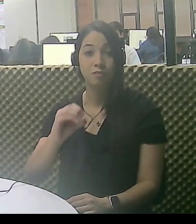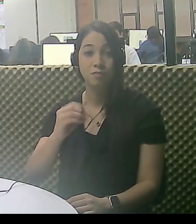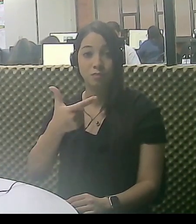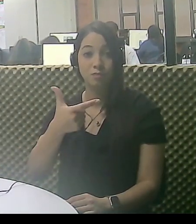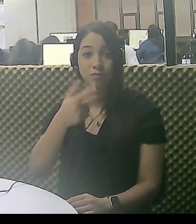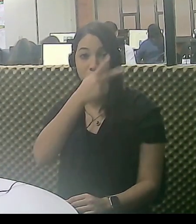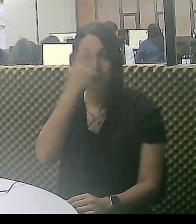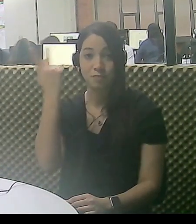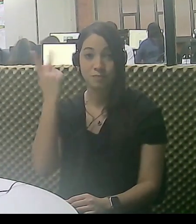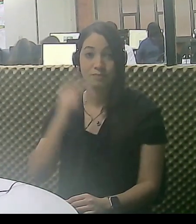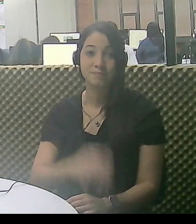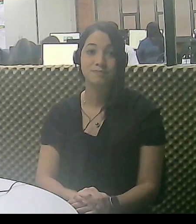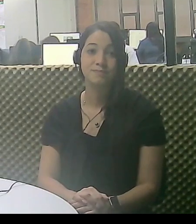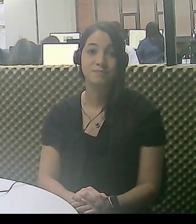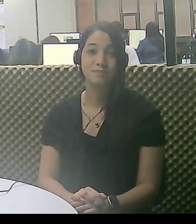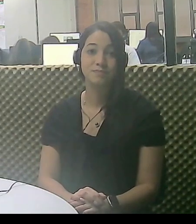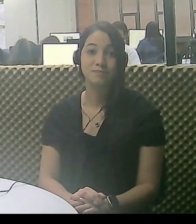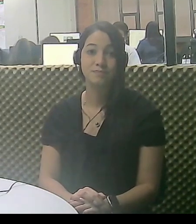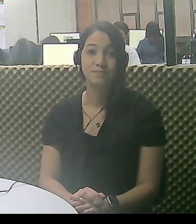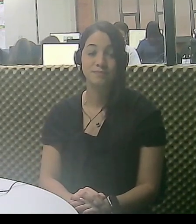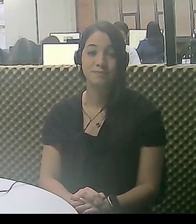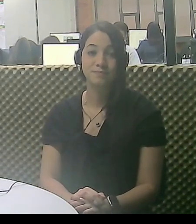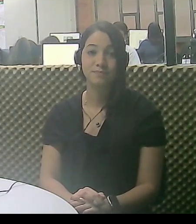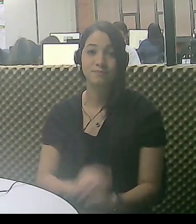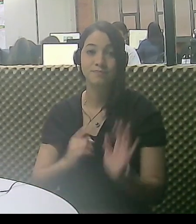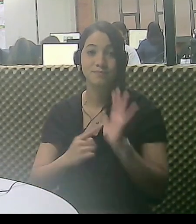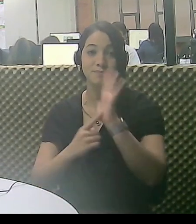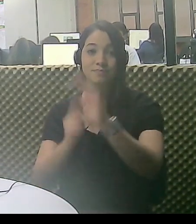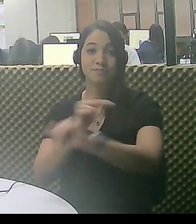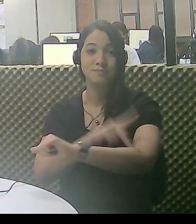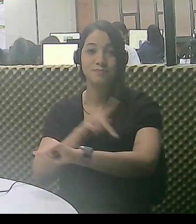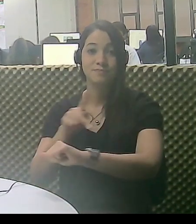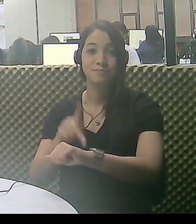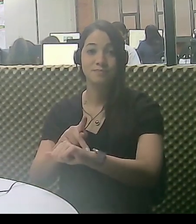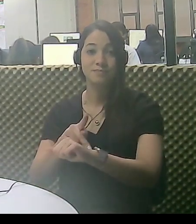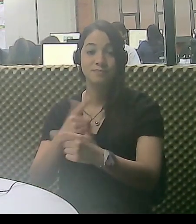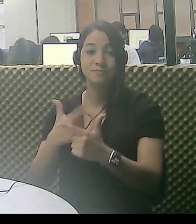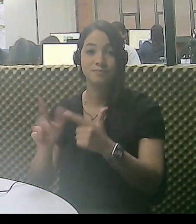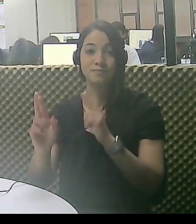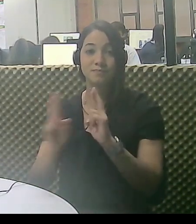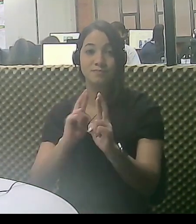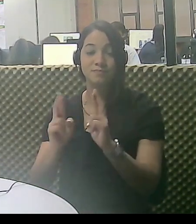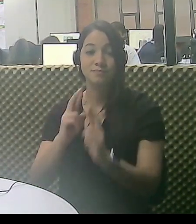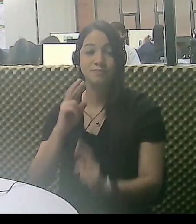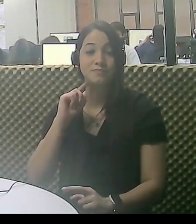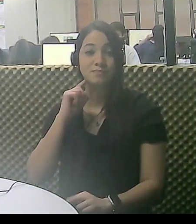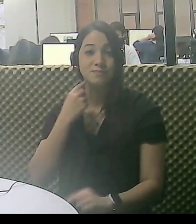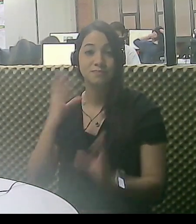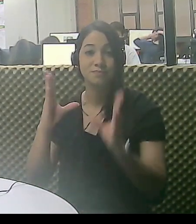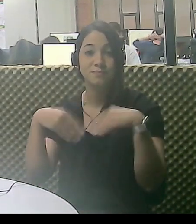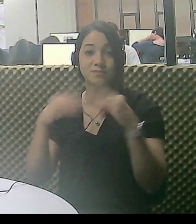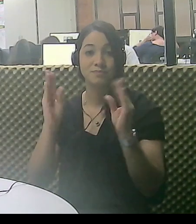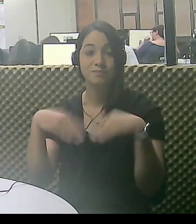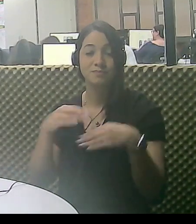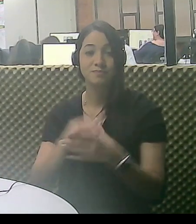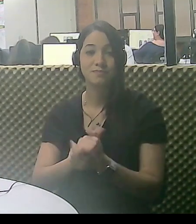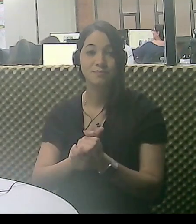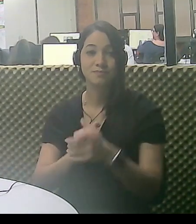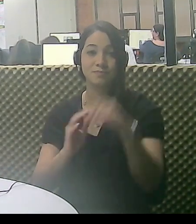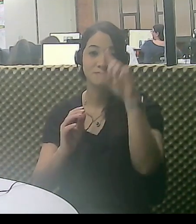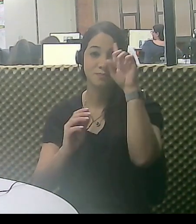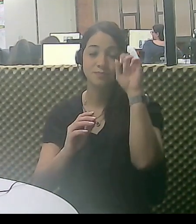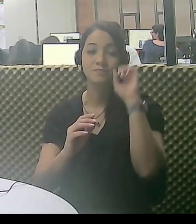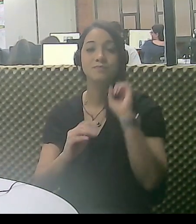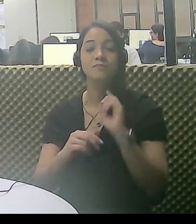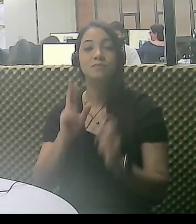46.782 pessoas. Mostra pedagógica aborda soluções para a poluição plástica. A poluição